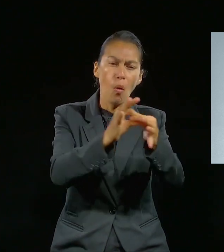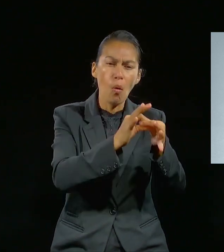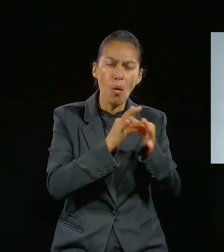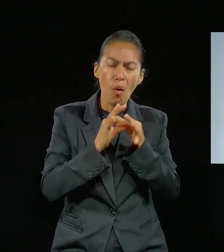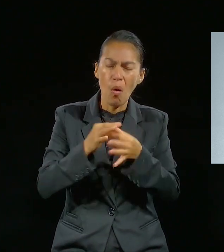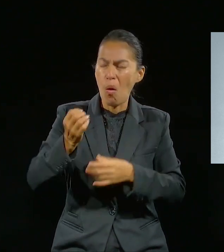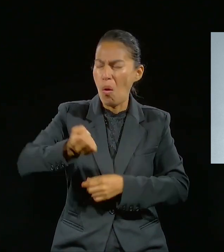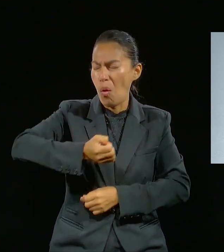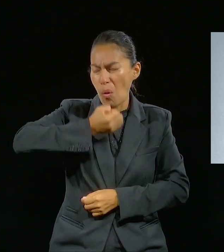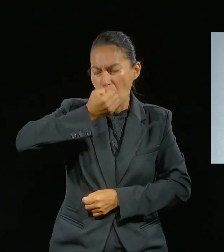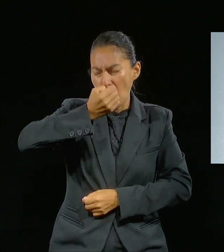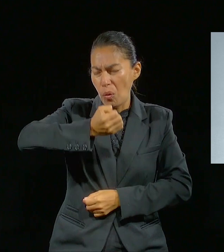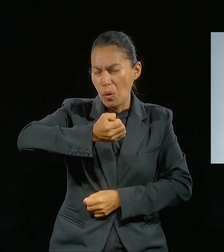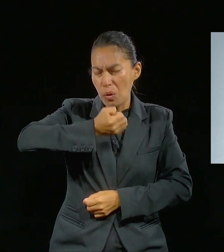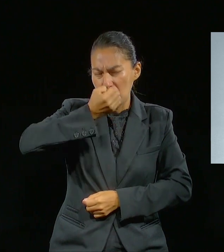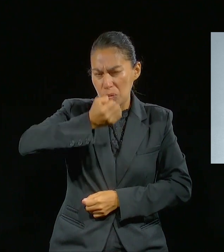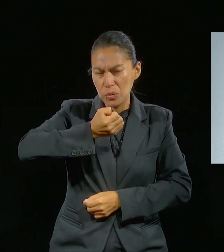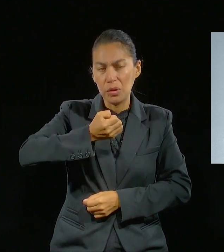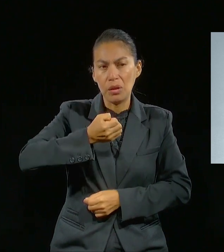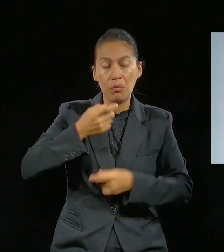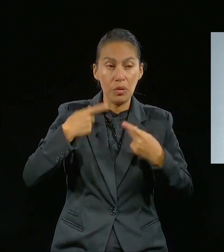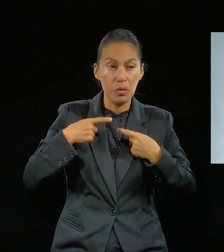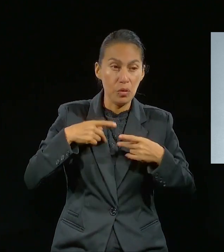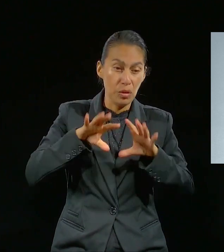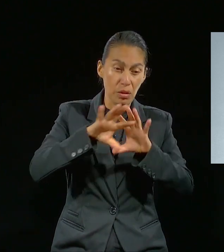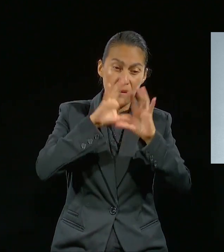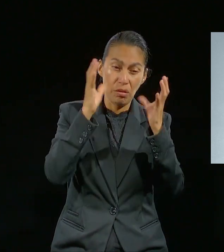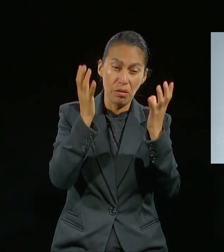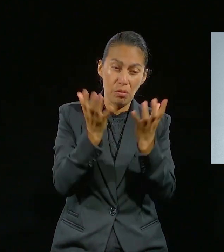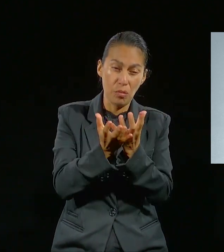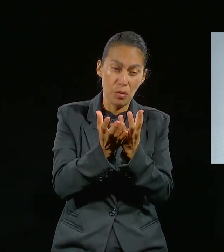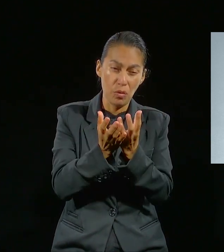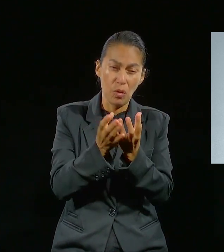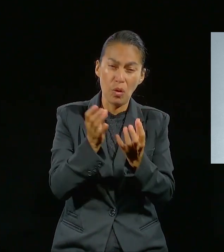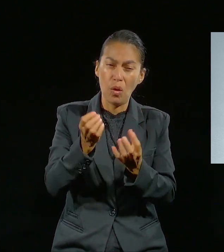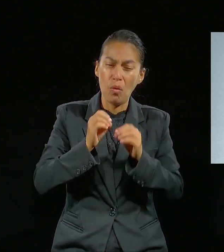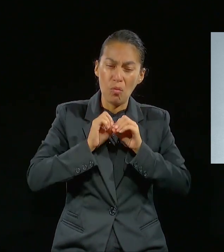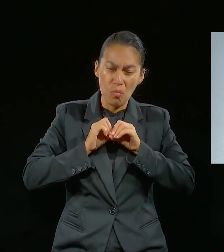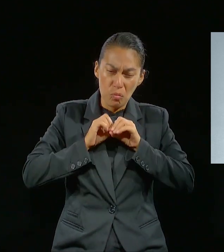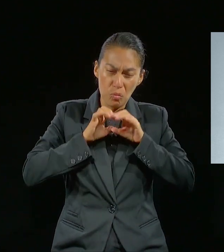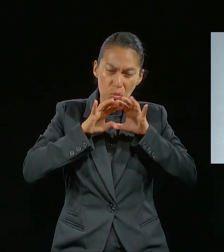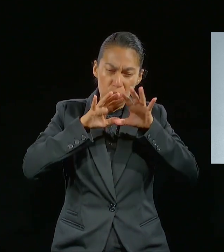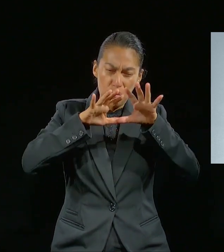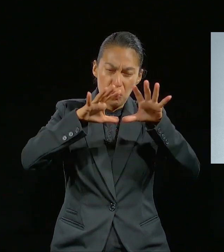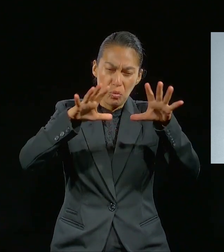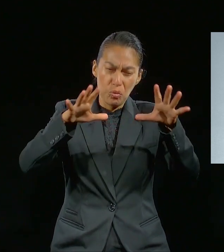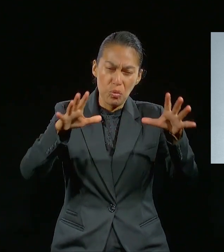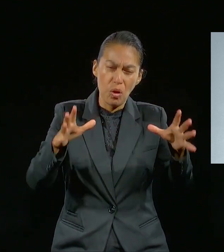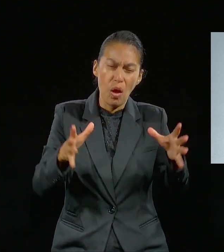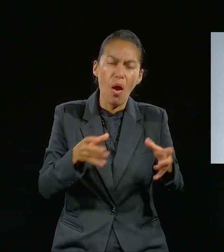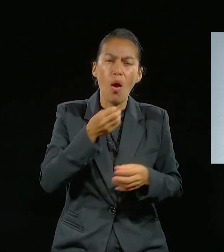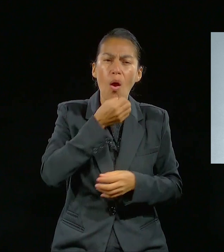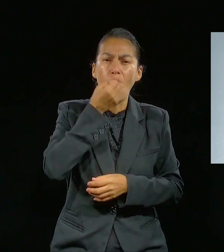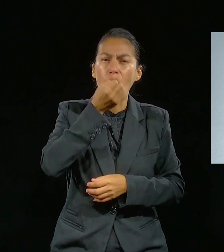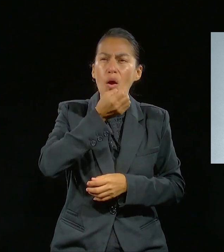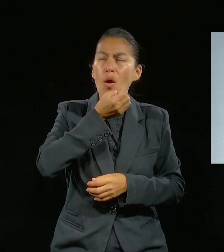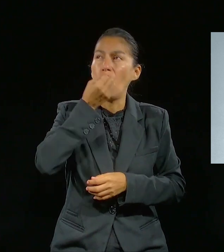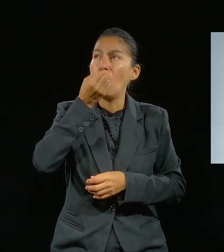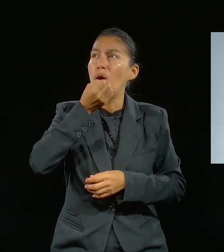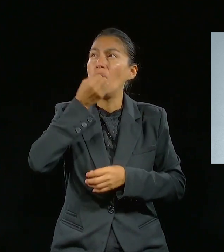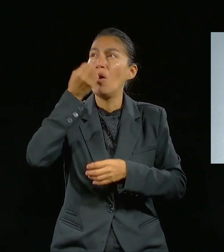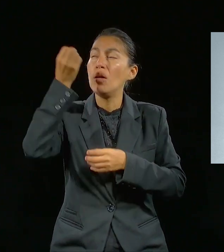oración se disemine, que se expanda por todo el mundo, ilumine este mundo que está